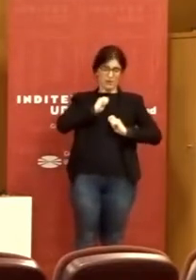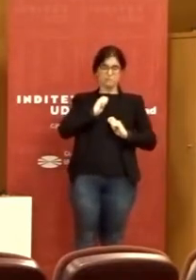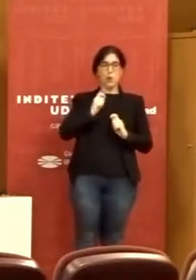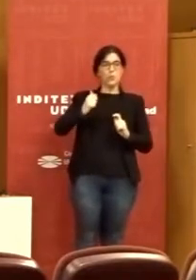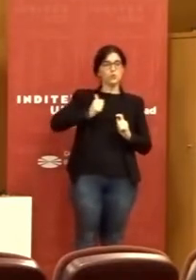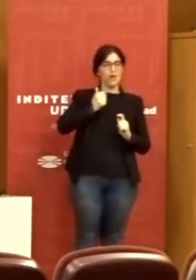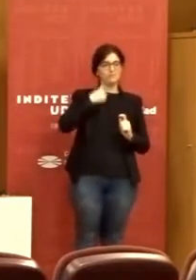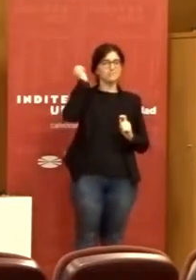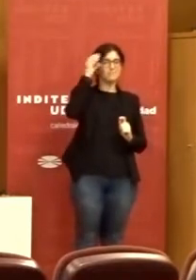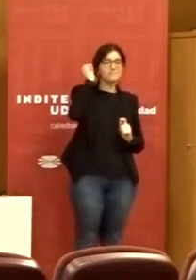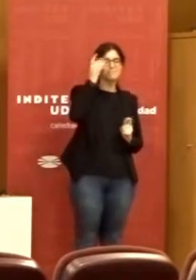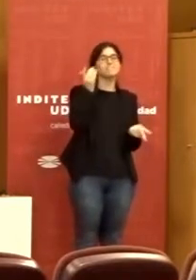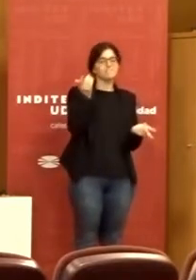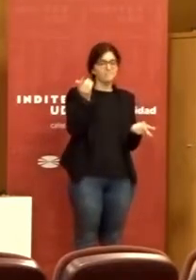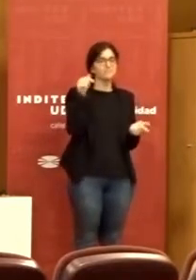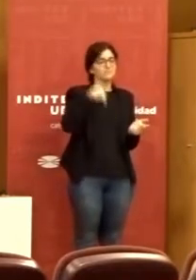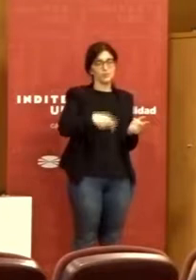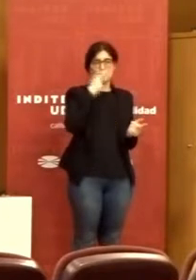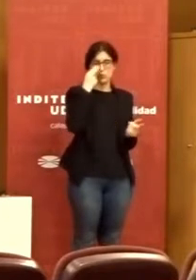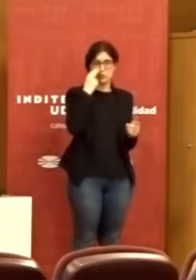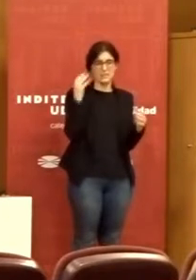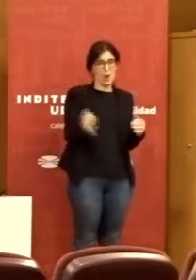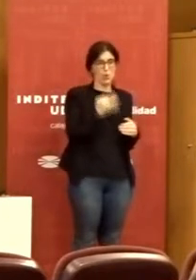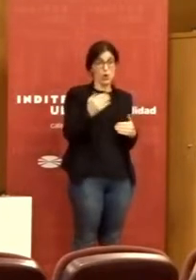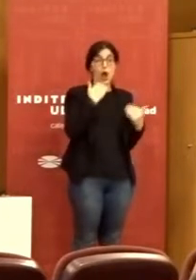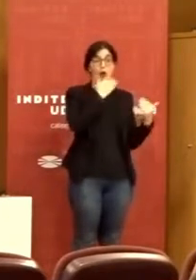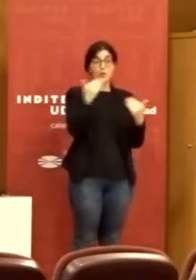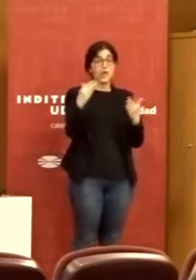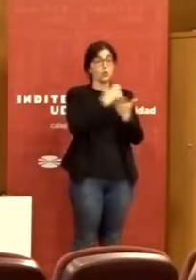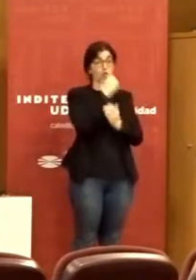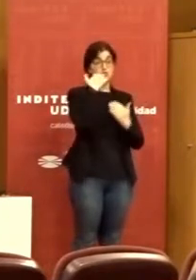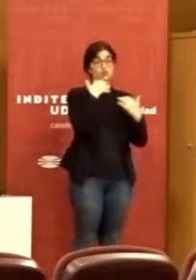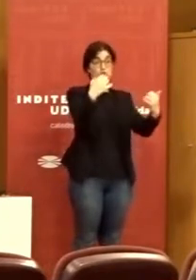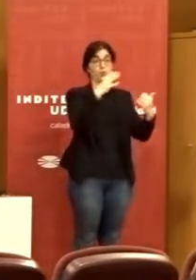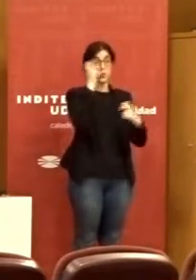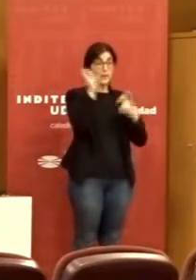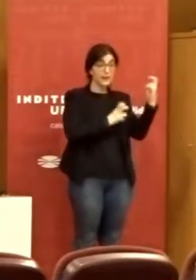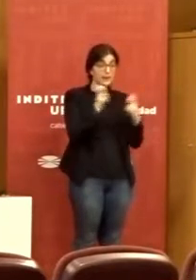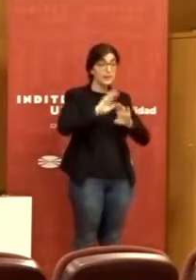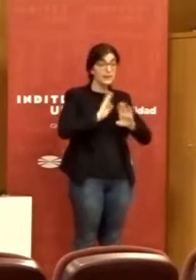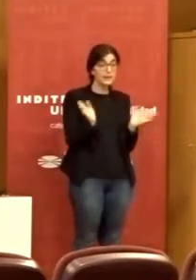que no dudo que será muy interesante. Muchas gracias a todos también por estar aquí y